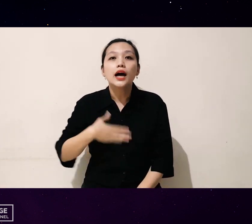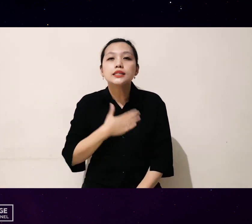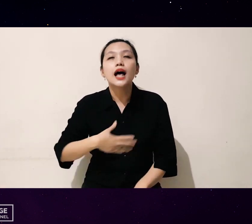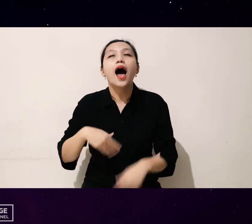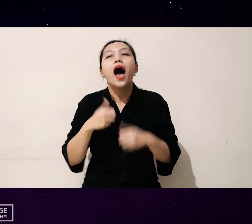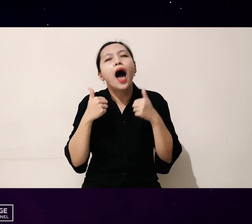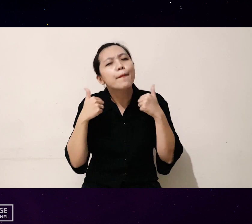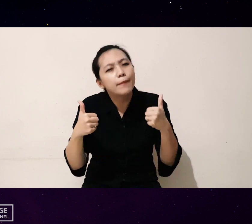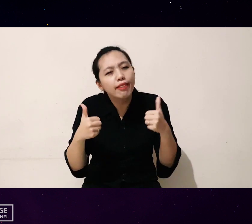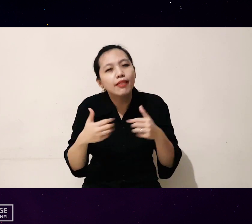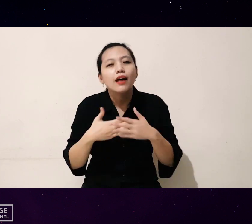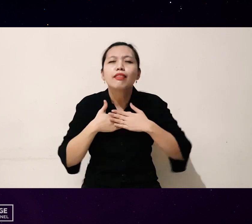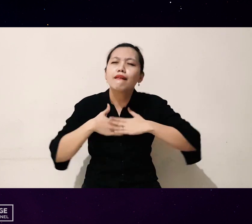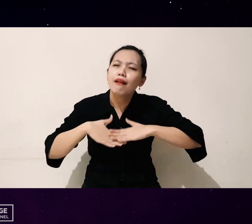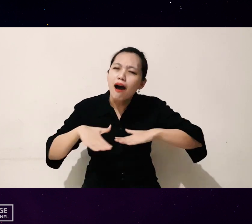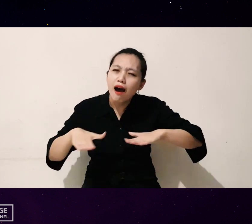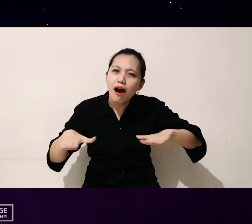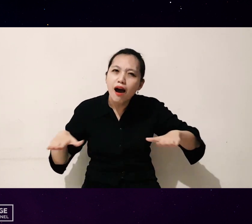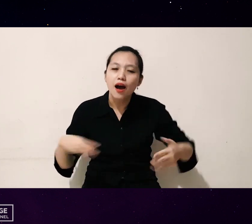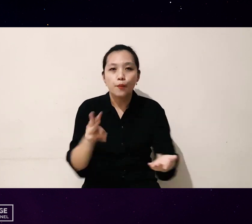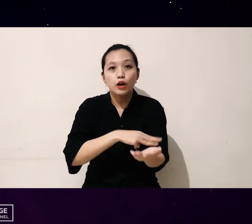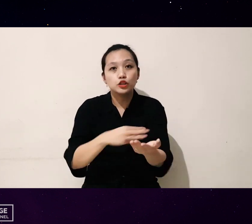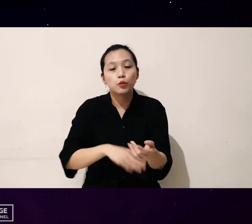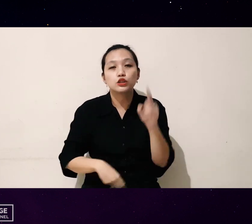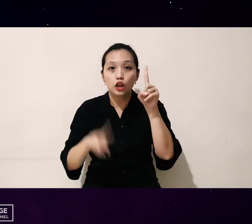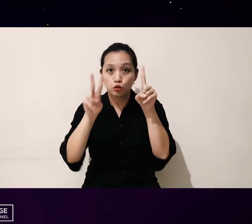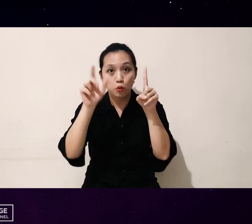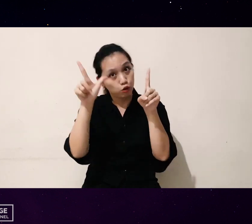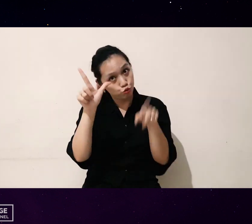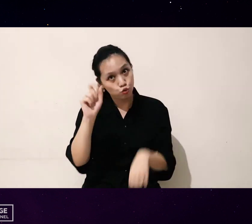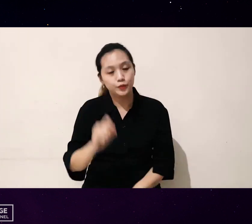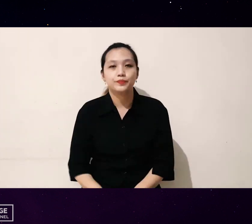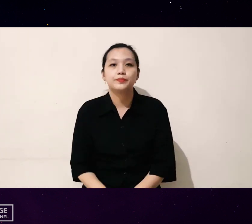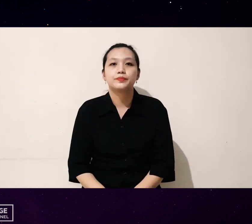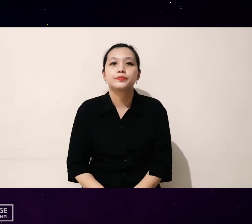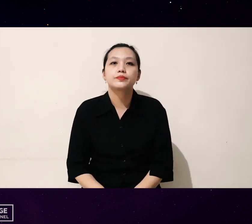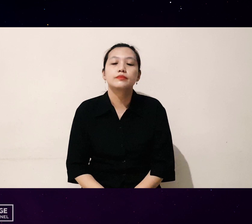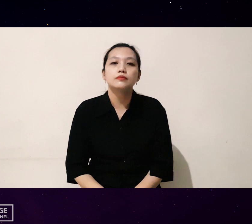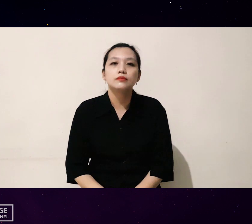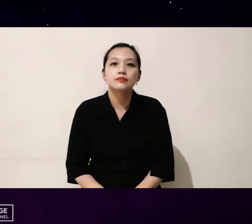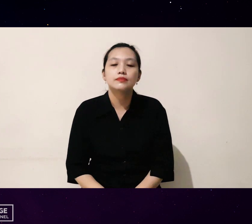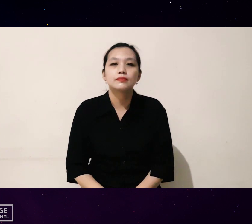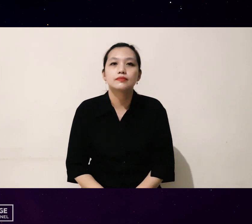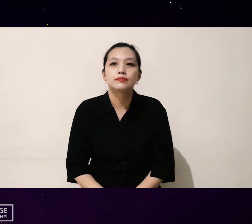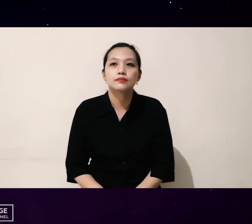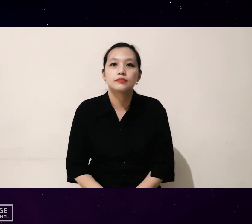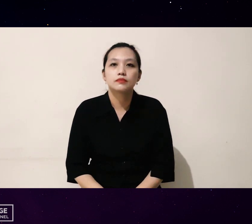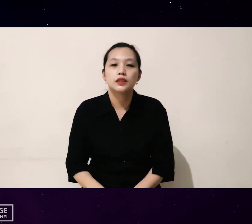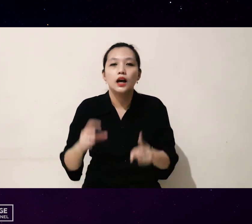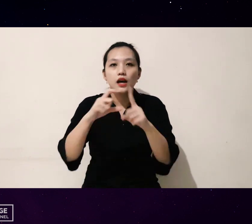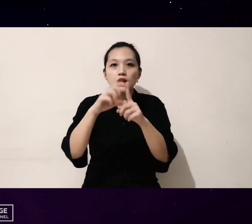kendalikan. Di Mazmur pasal 127 ayat 2, Daud menceritakan